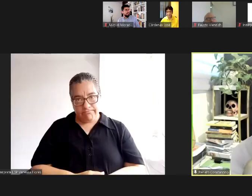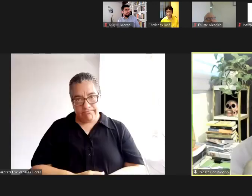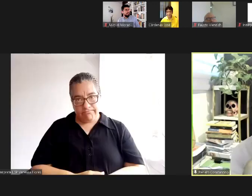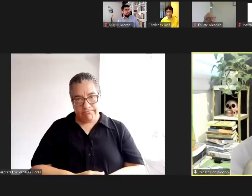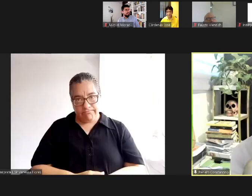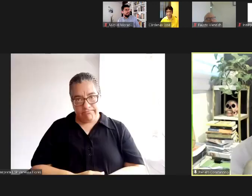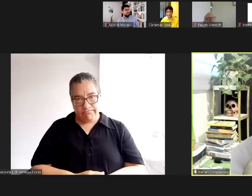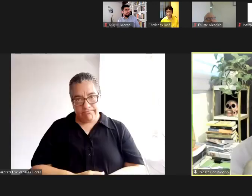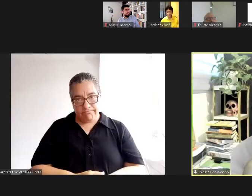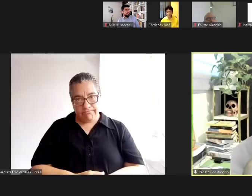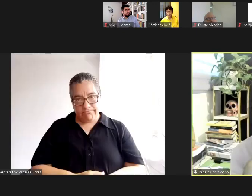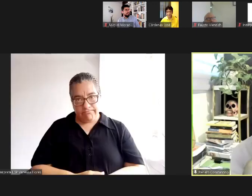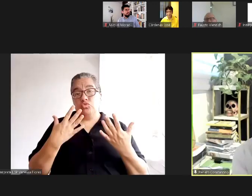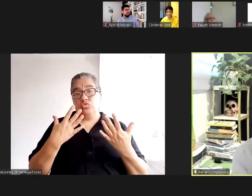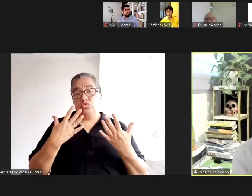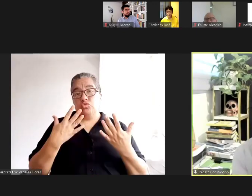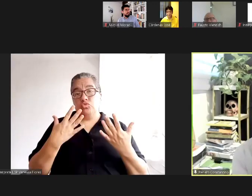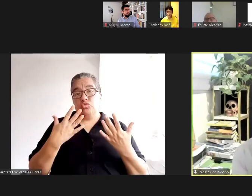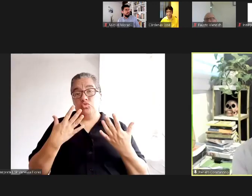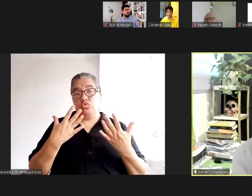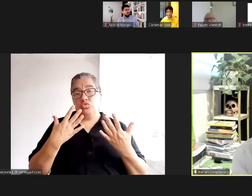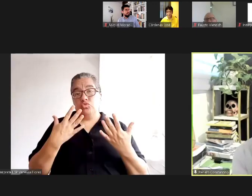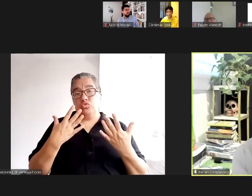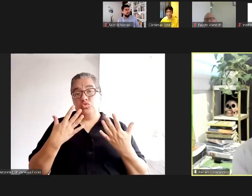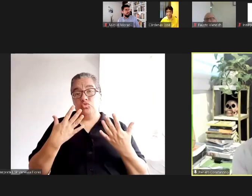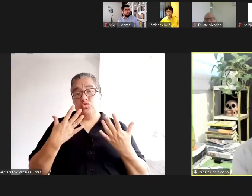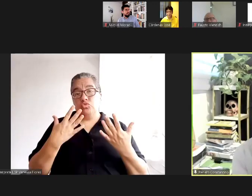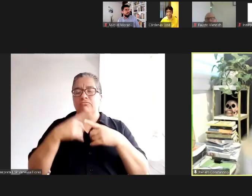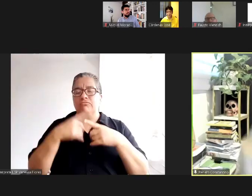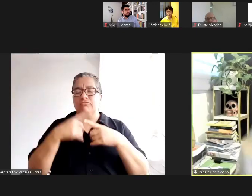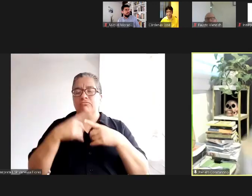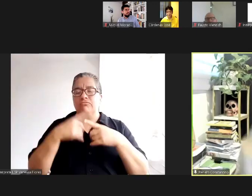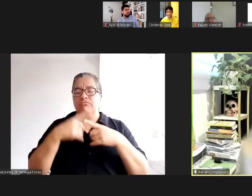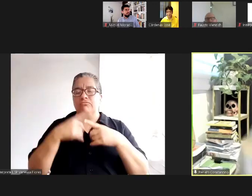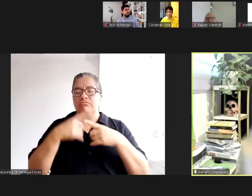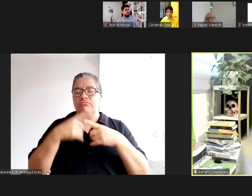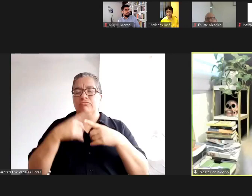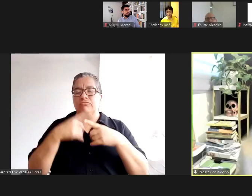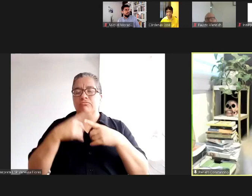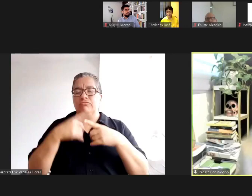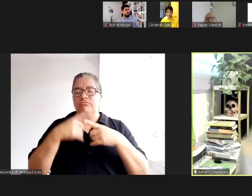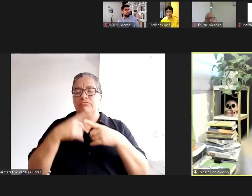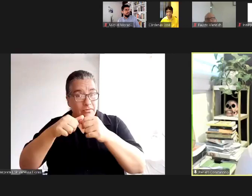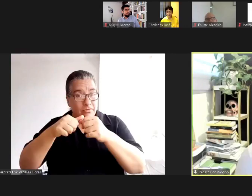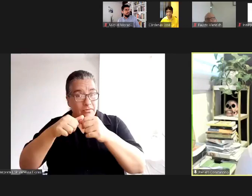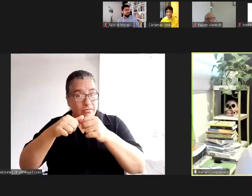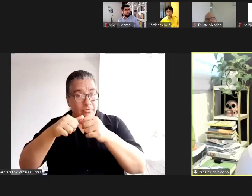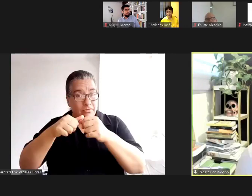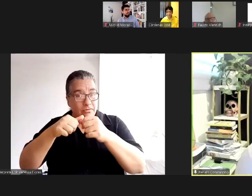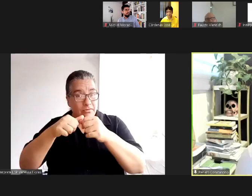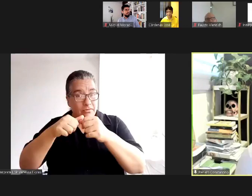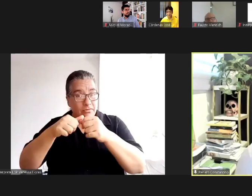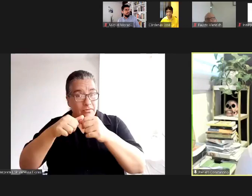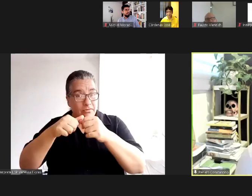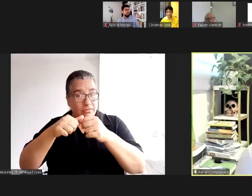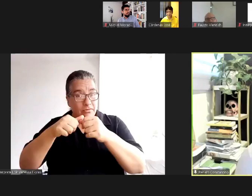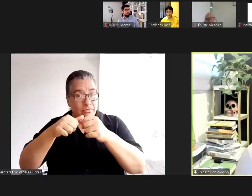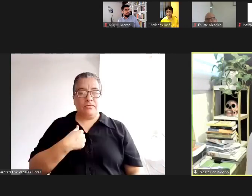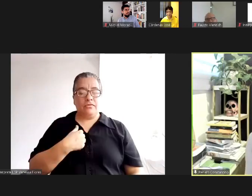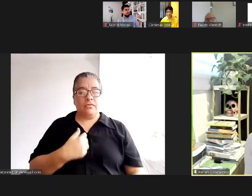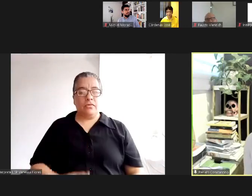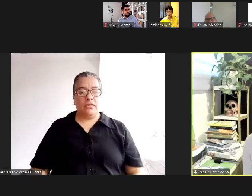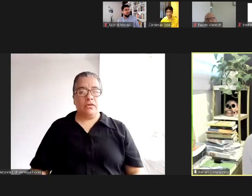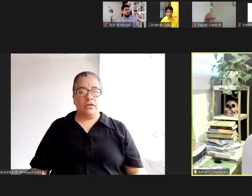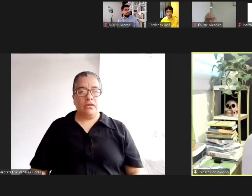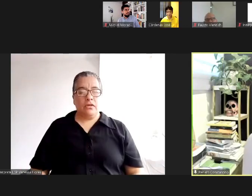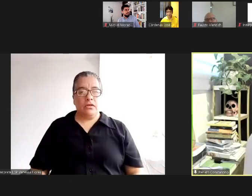varias situaciones que se contraponen de una u otra manera, ¿no? Yo recuerdo que estaba en un evento también